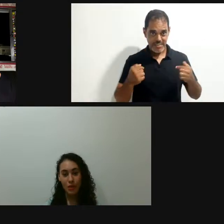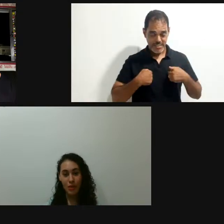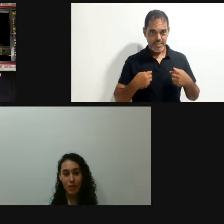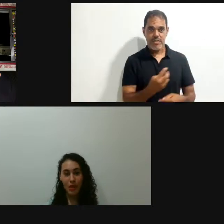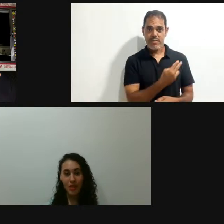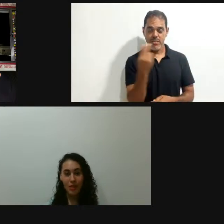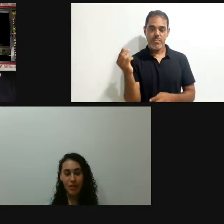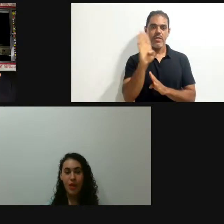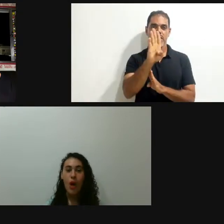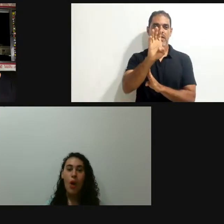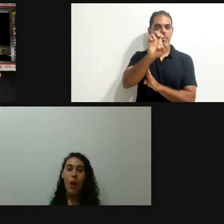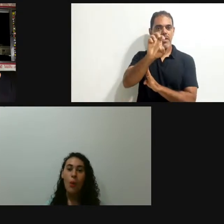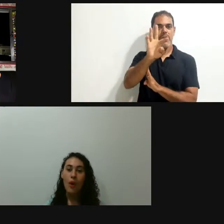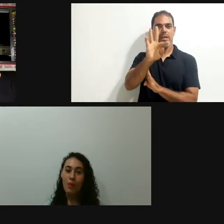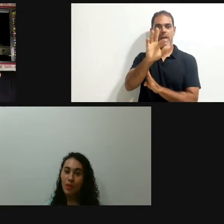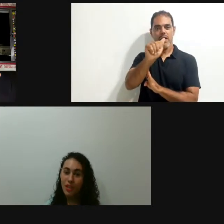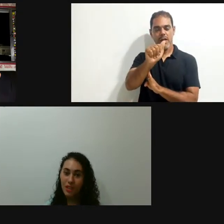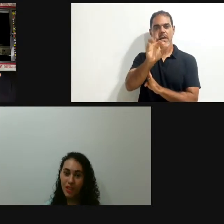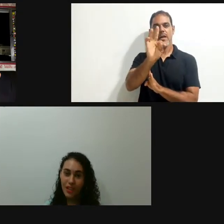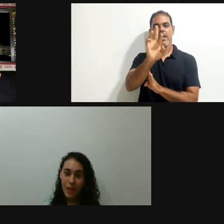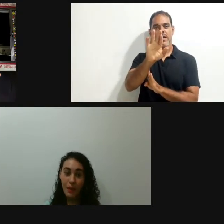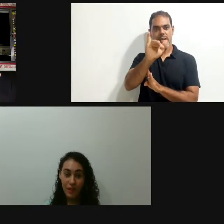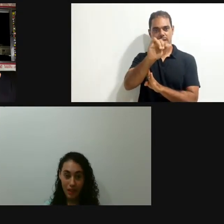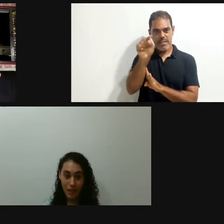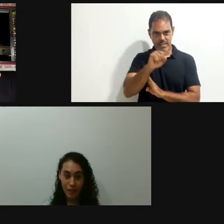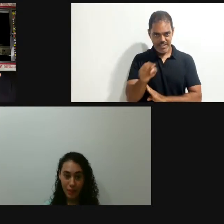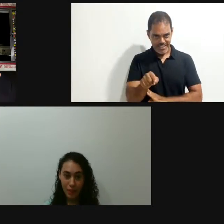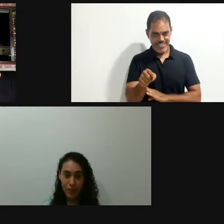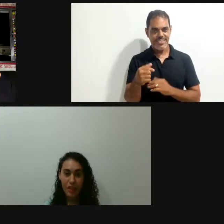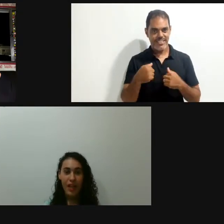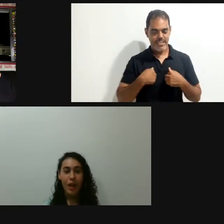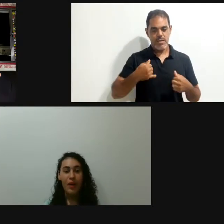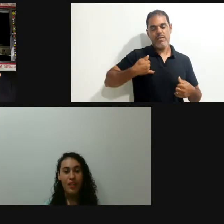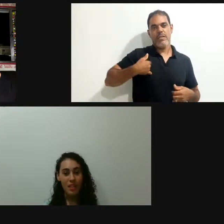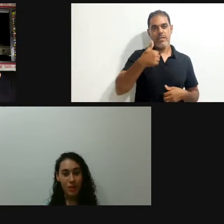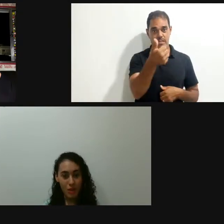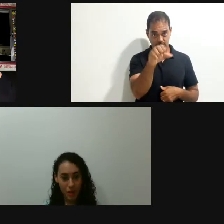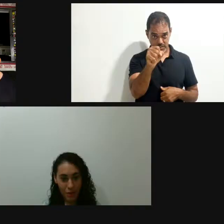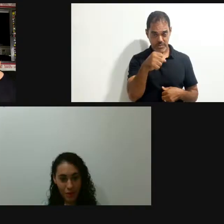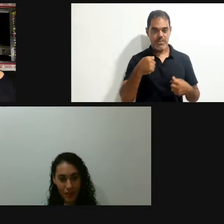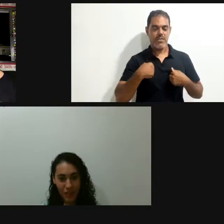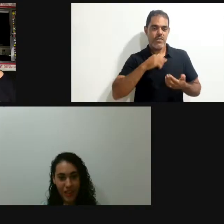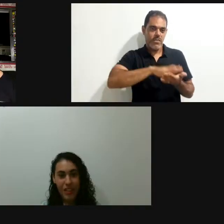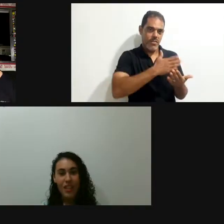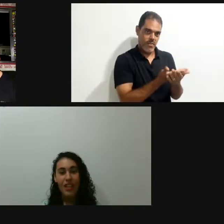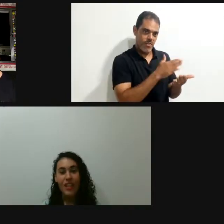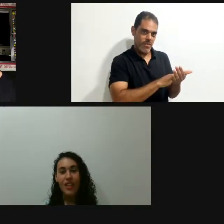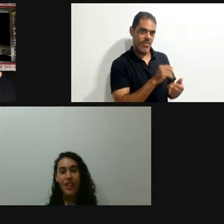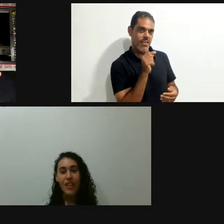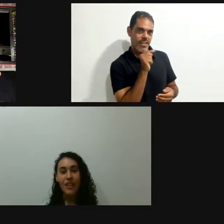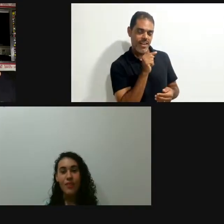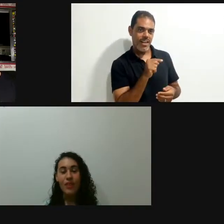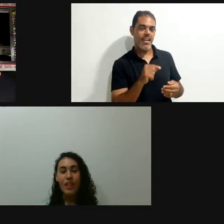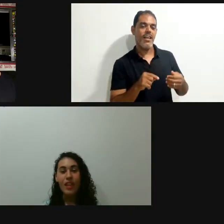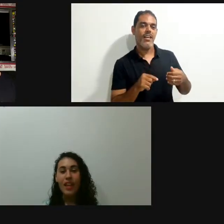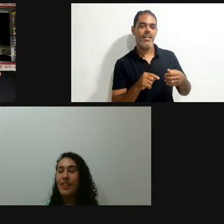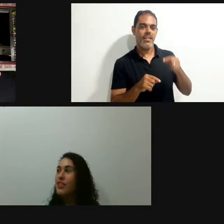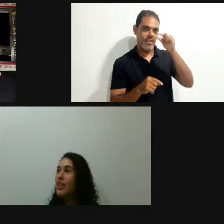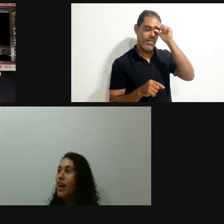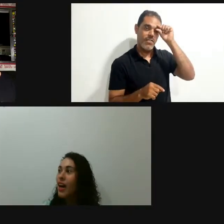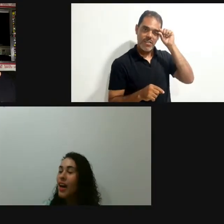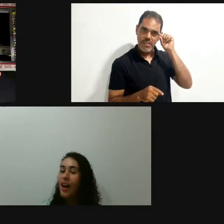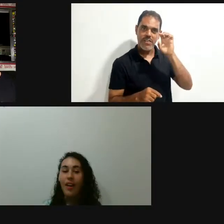tenho 18 anos. O meu amigo que está interpretando é o Edilson. E